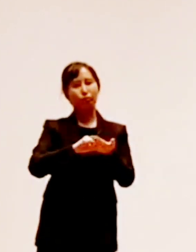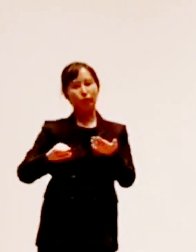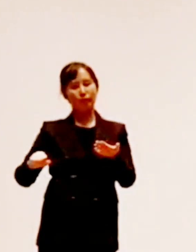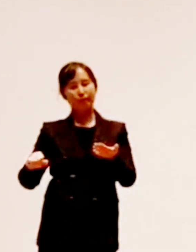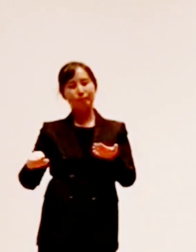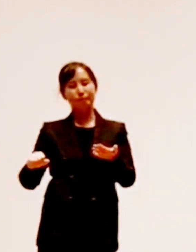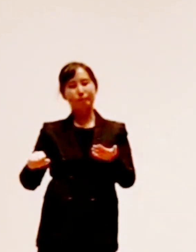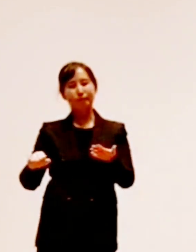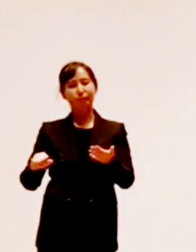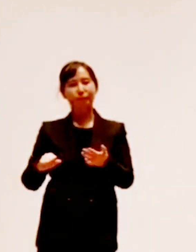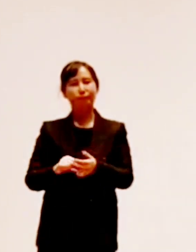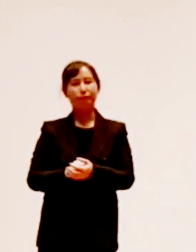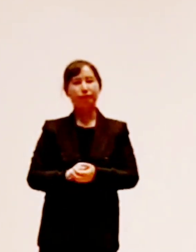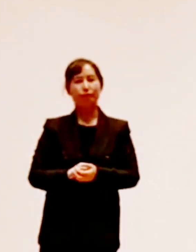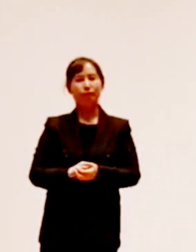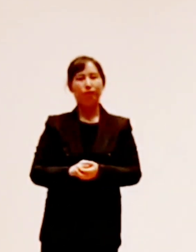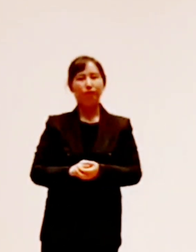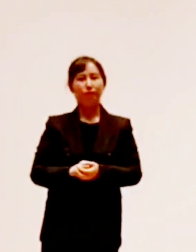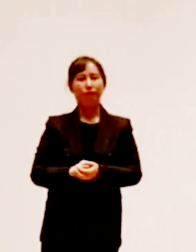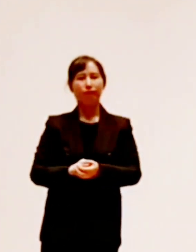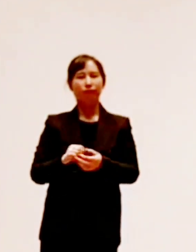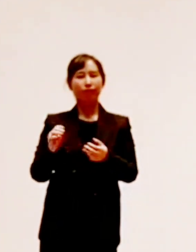분위군으로 편입이 됩니다.